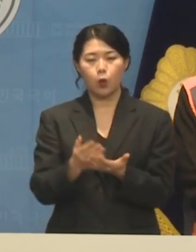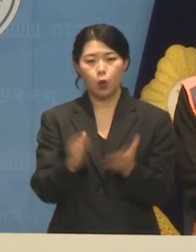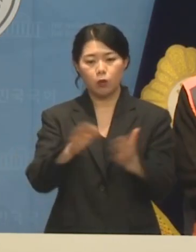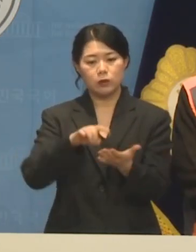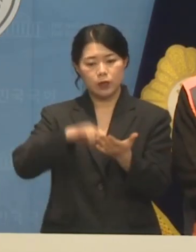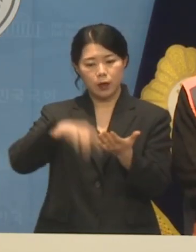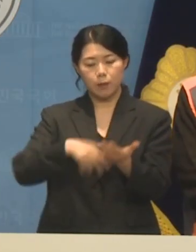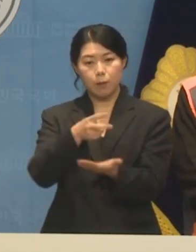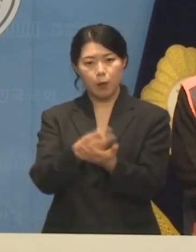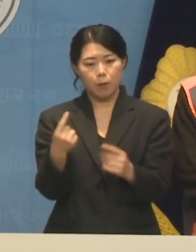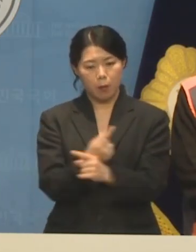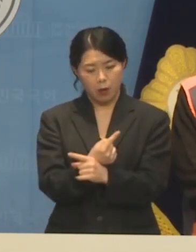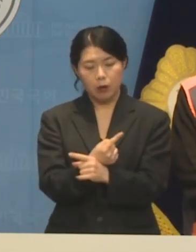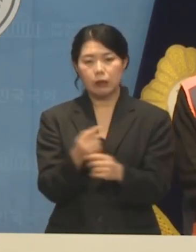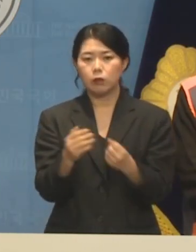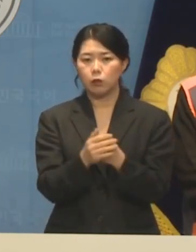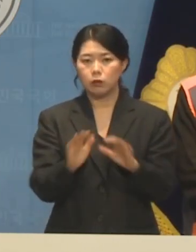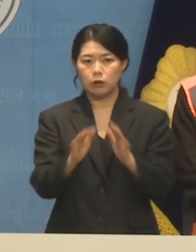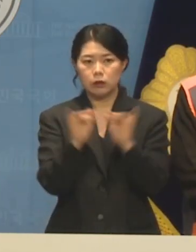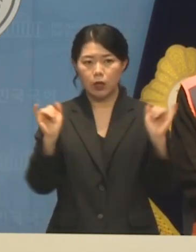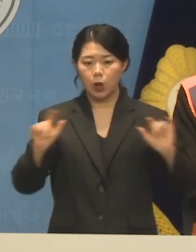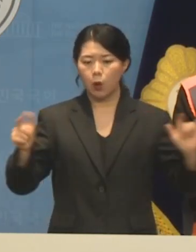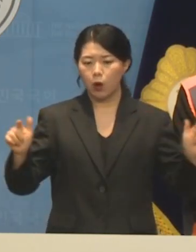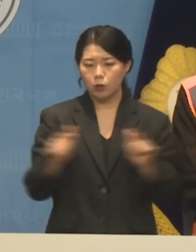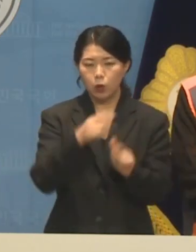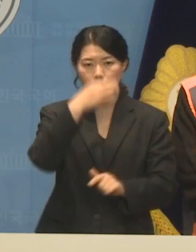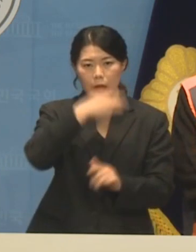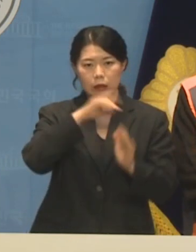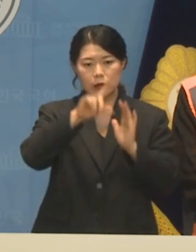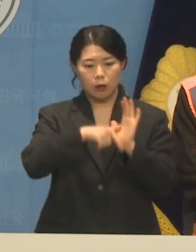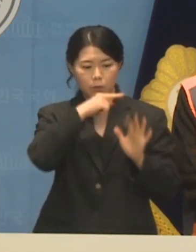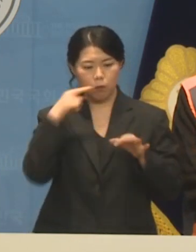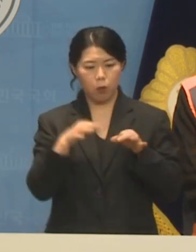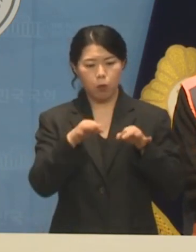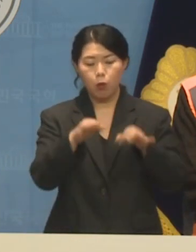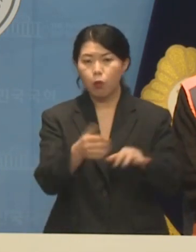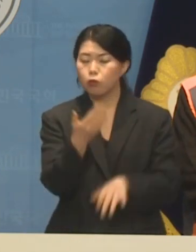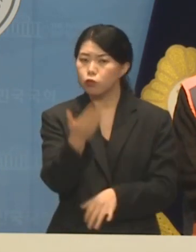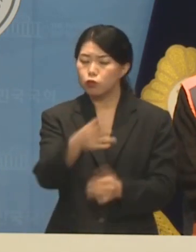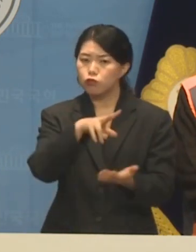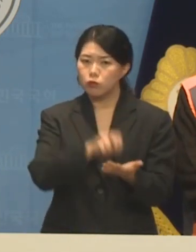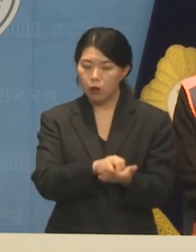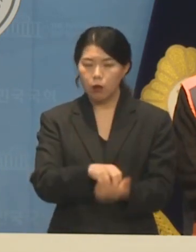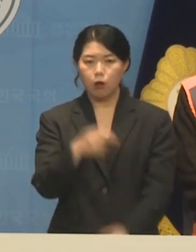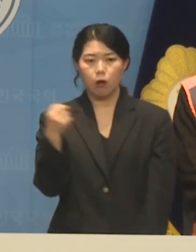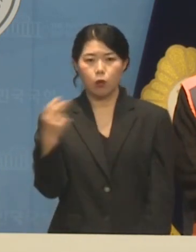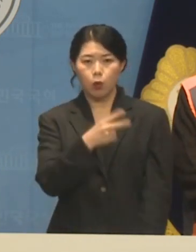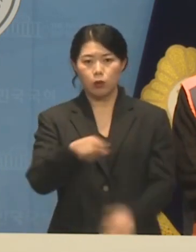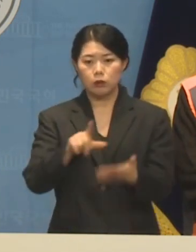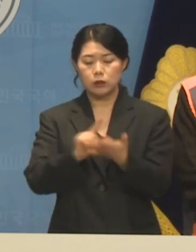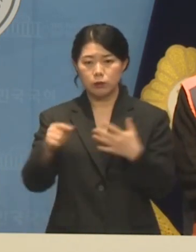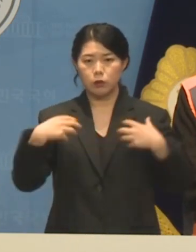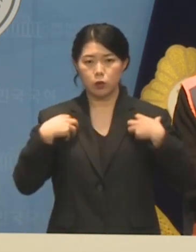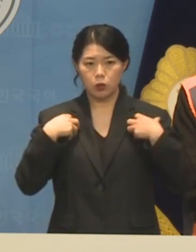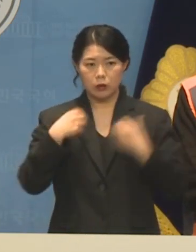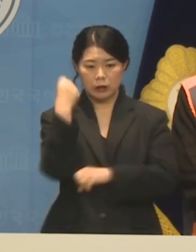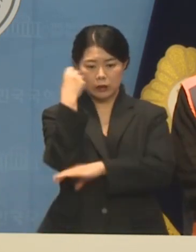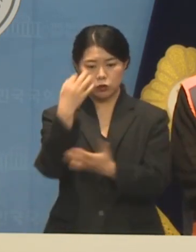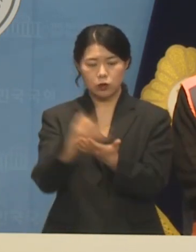시행규칙 개정으로 인원감축 성과에 인센티브를 부여하는 문제라든가 지자체